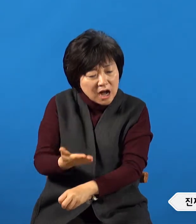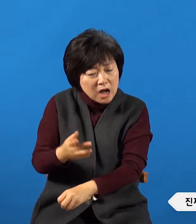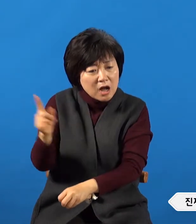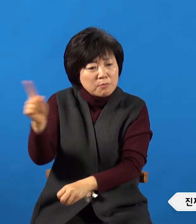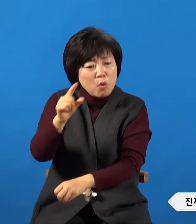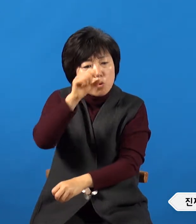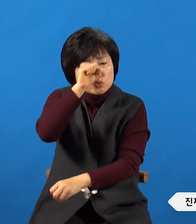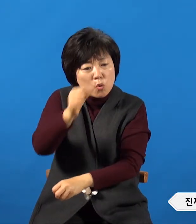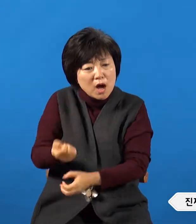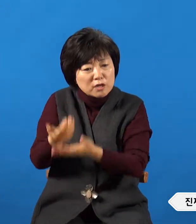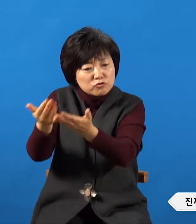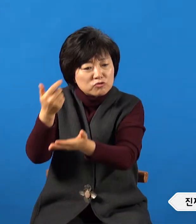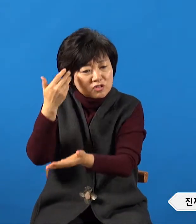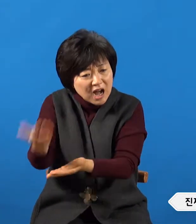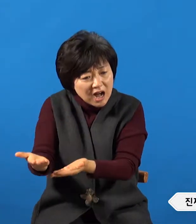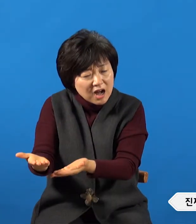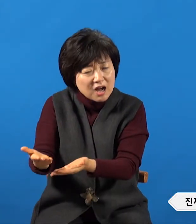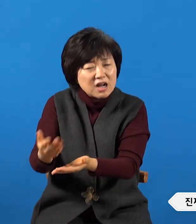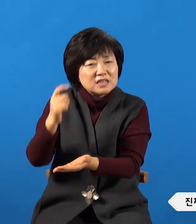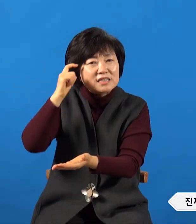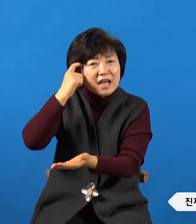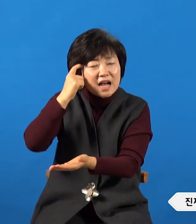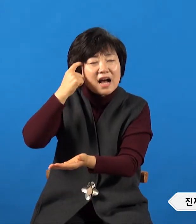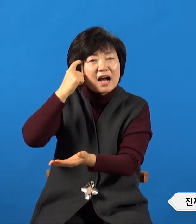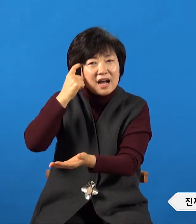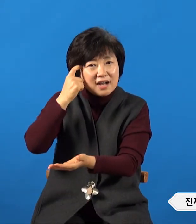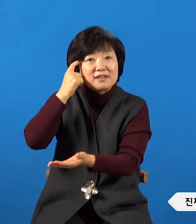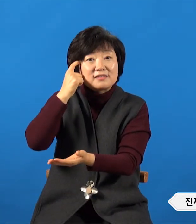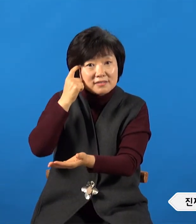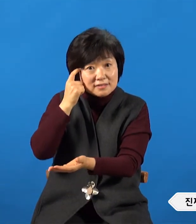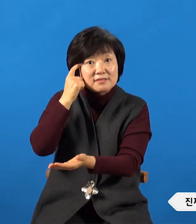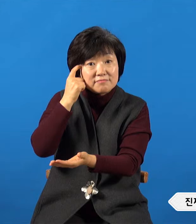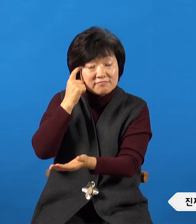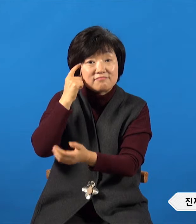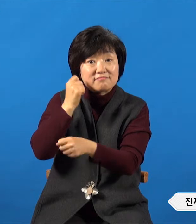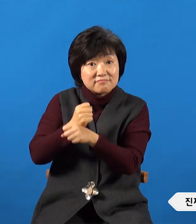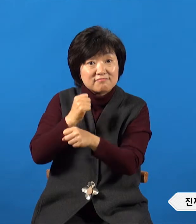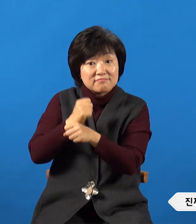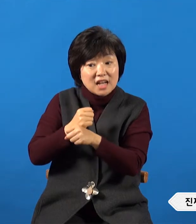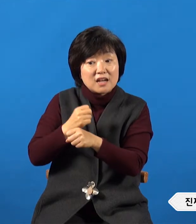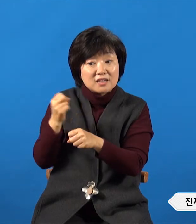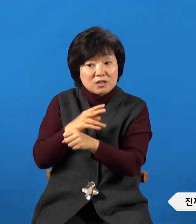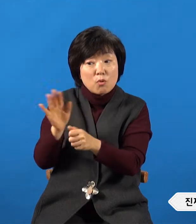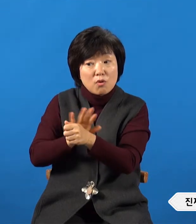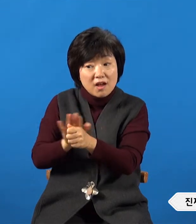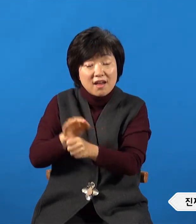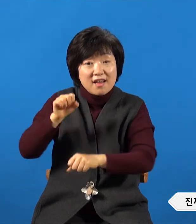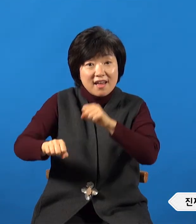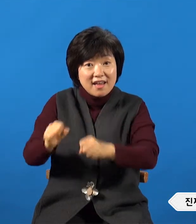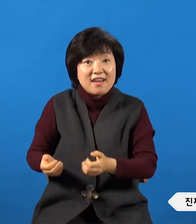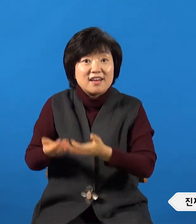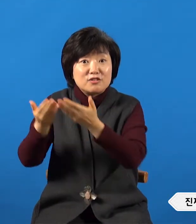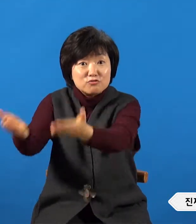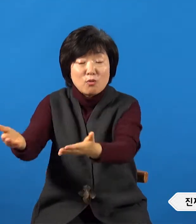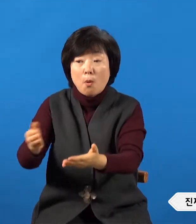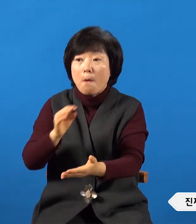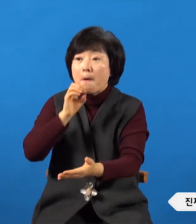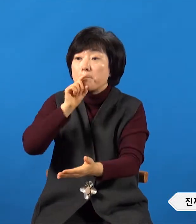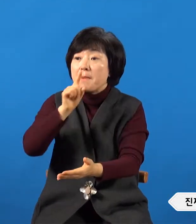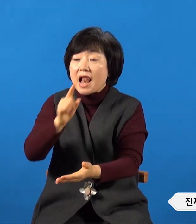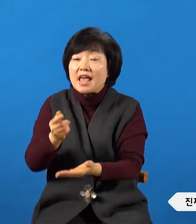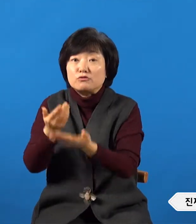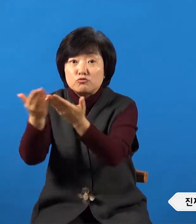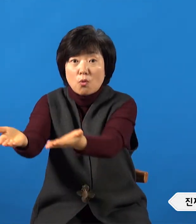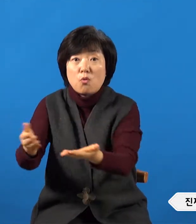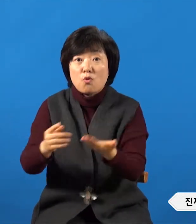무엇이 좋을까라는 생각을 이루어질 수 있다면, 그리고 그것을 행할 수 있는 것, 말할 수 있는